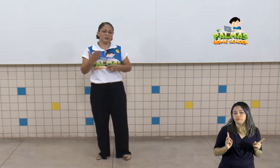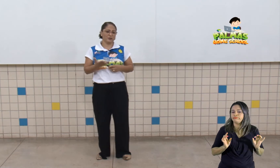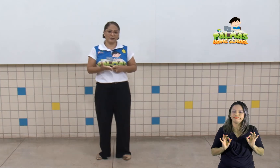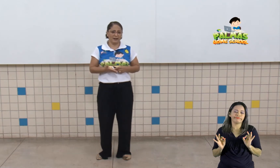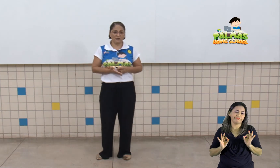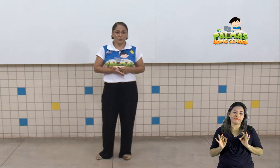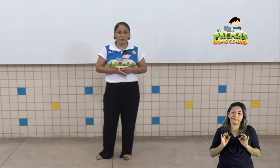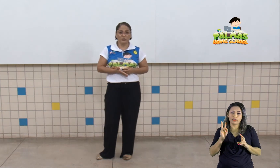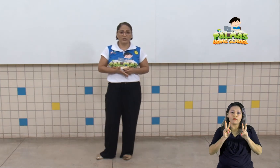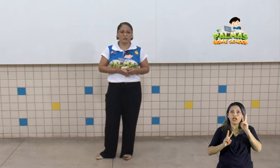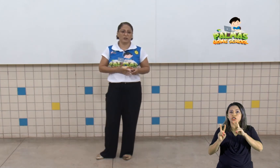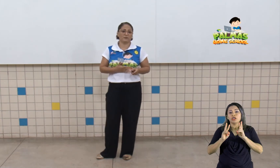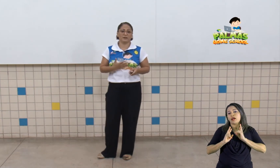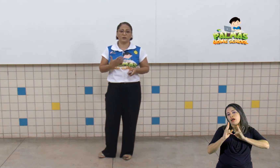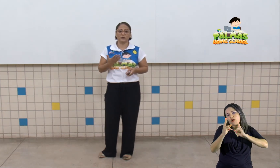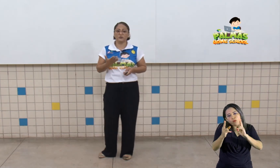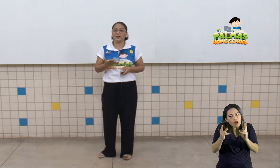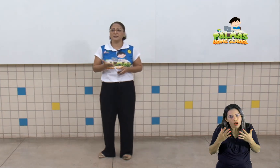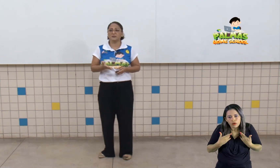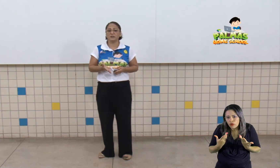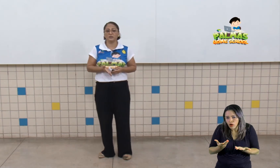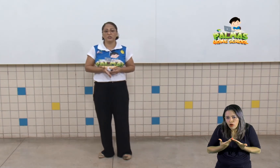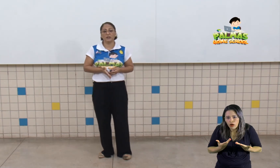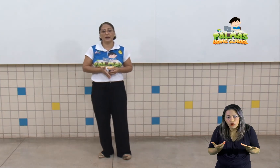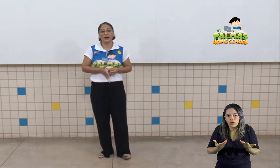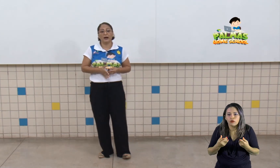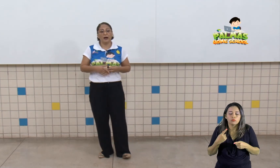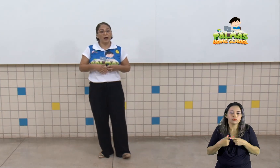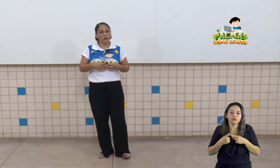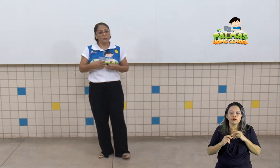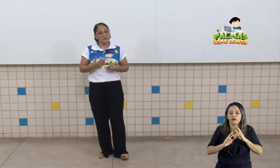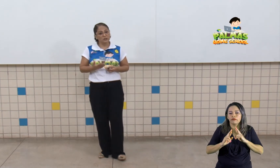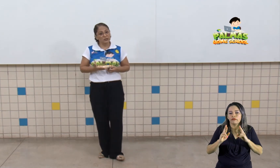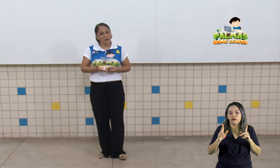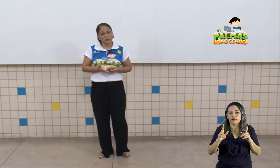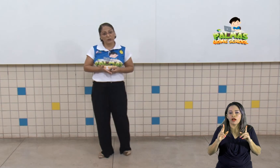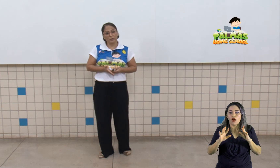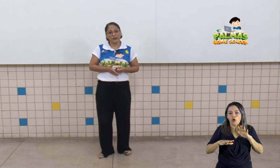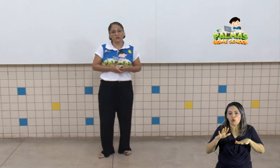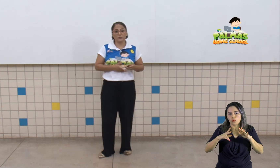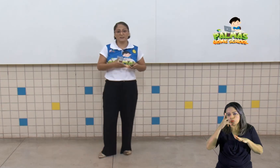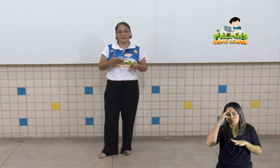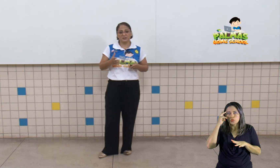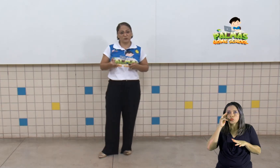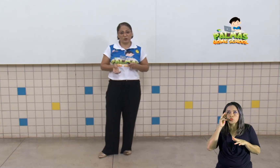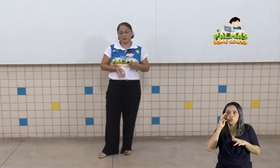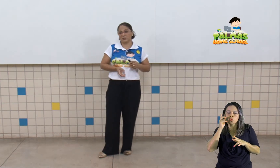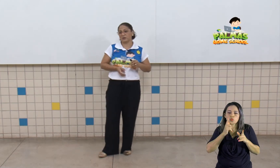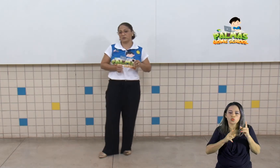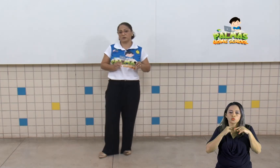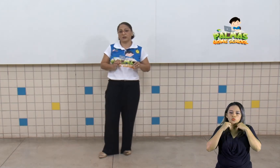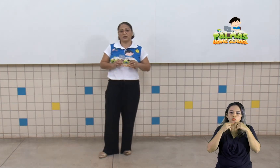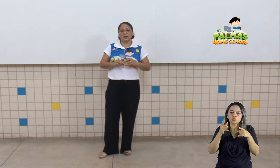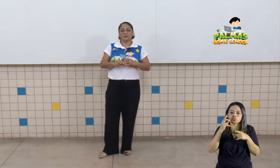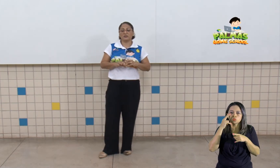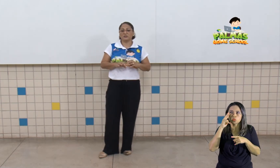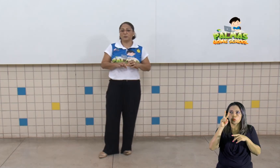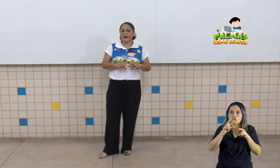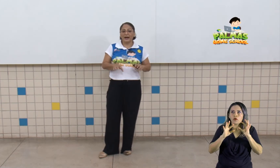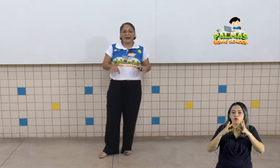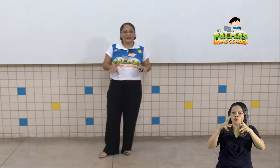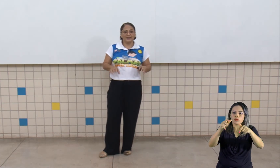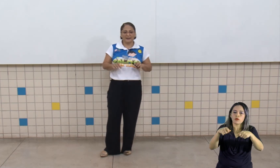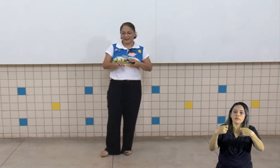não vai enxergar como a gente, ela vai ter uma diferença de enxergar. Algumas não enxergam totalmente, precisam de auxílio